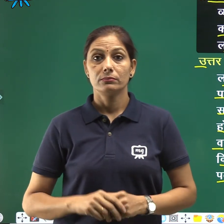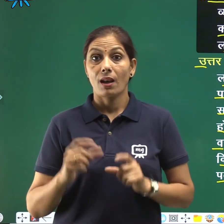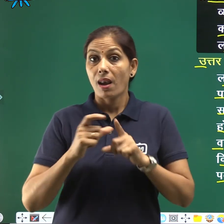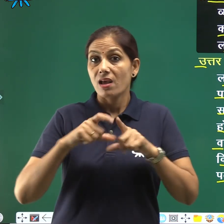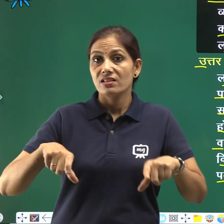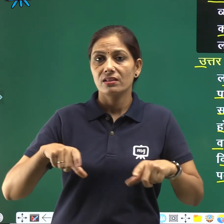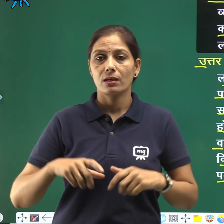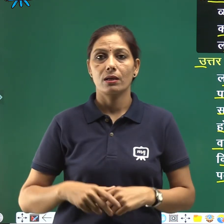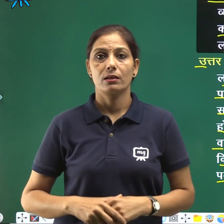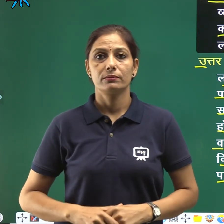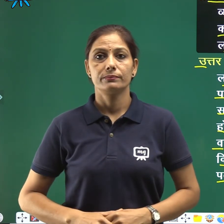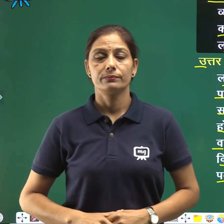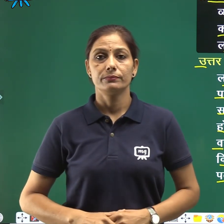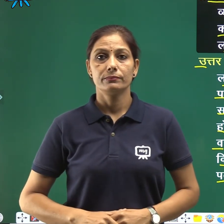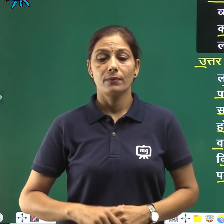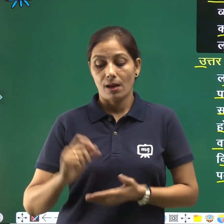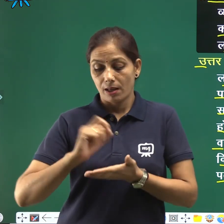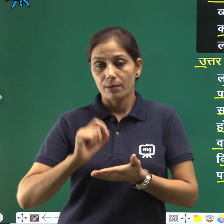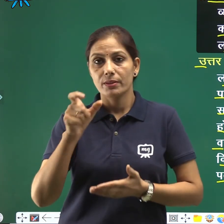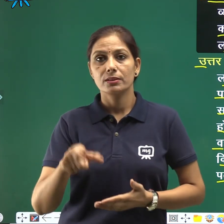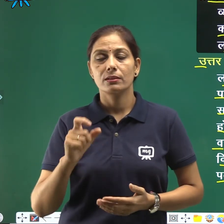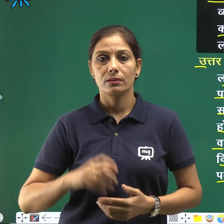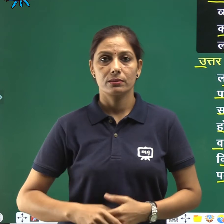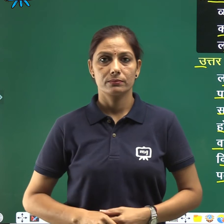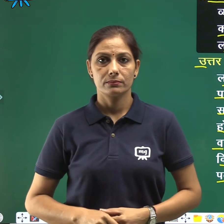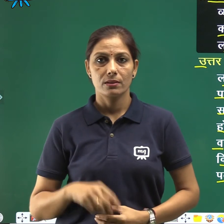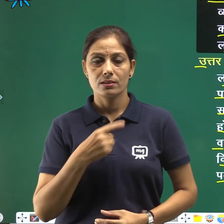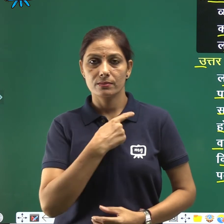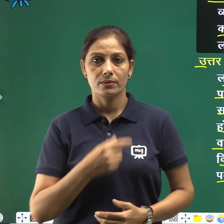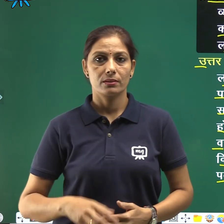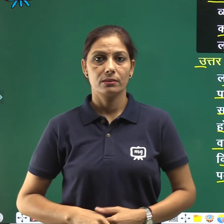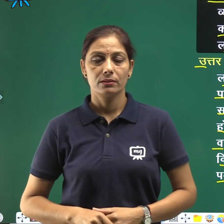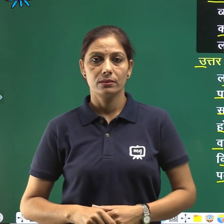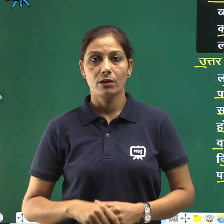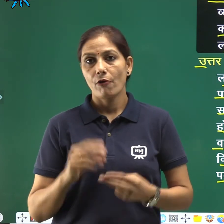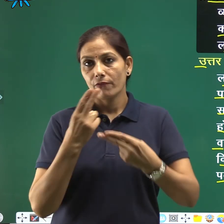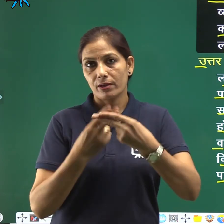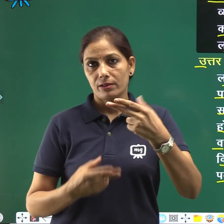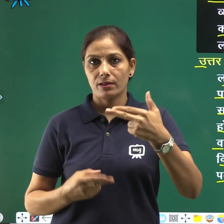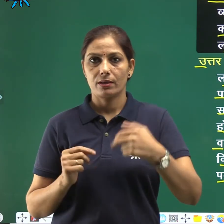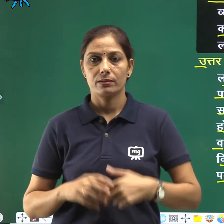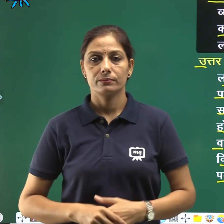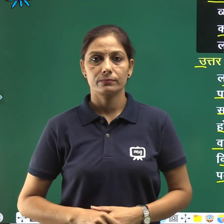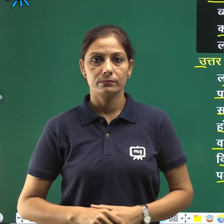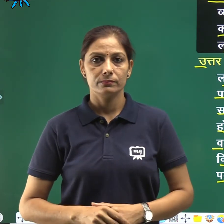भयानकता का लेखक ने इसमें वर्णन किया है।